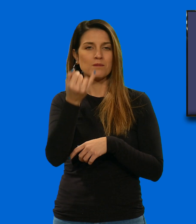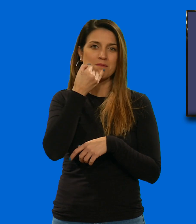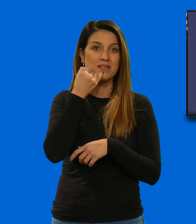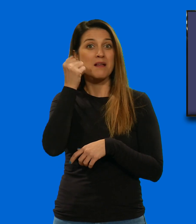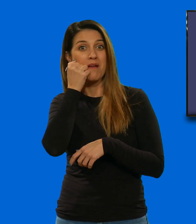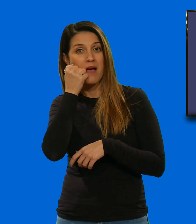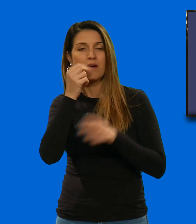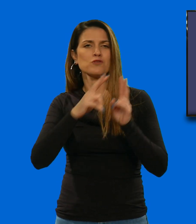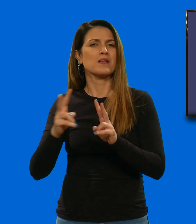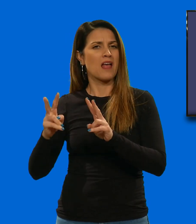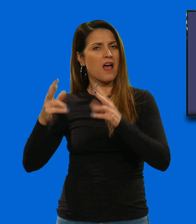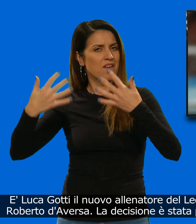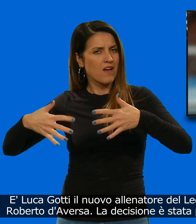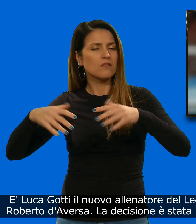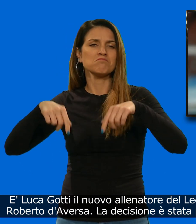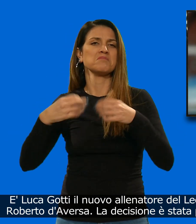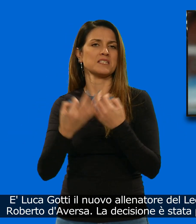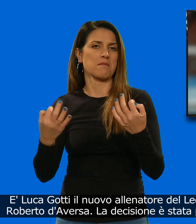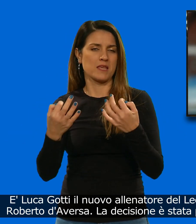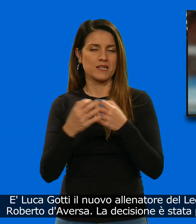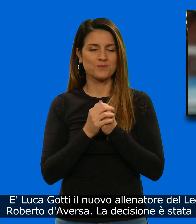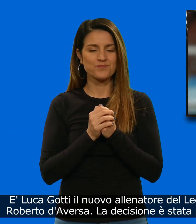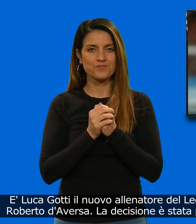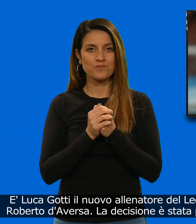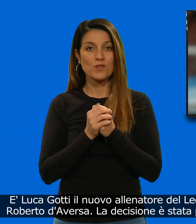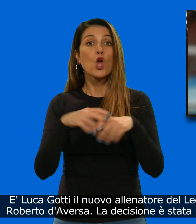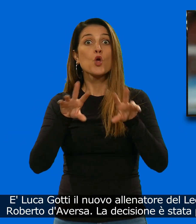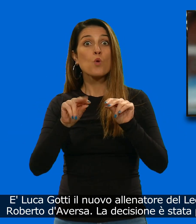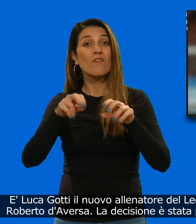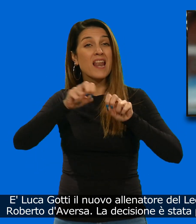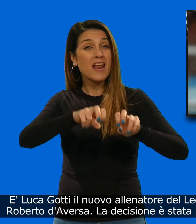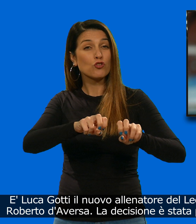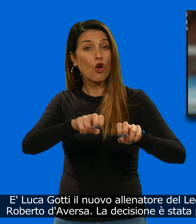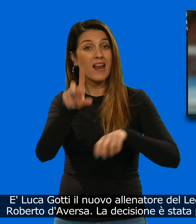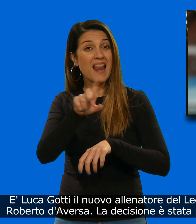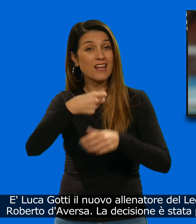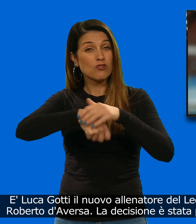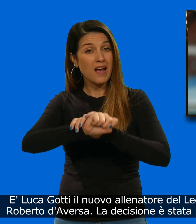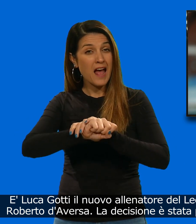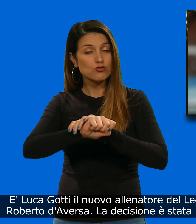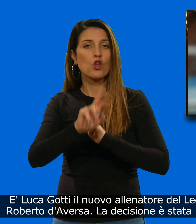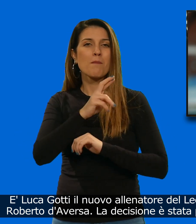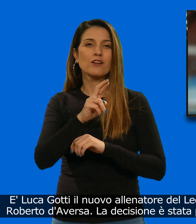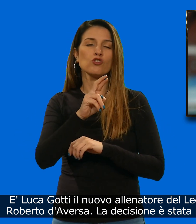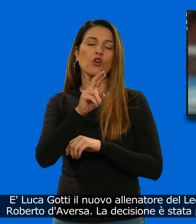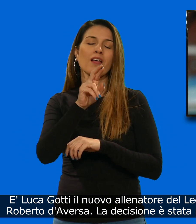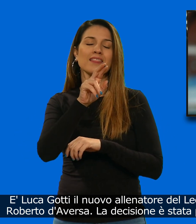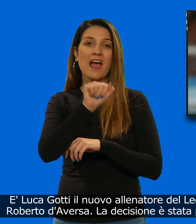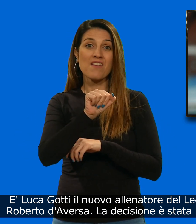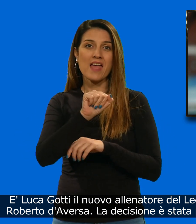bene e Luca Gotti il nuovo allenatore del Lecce dopo l'esonero di Roberto D'Aversa